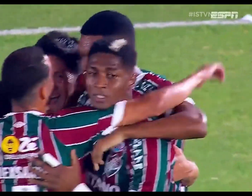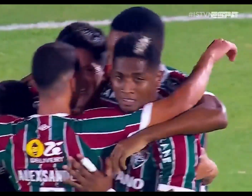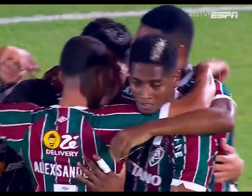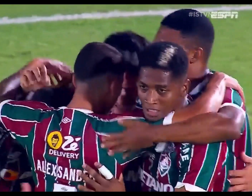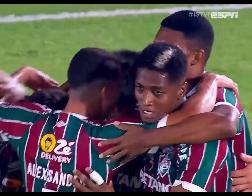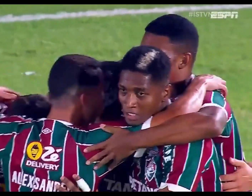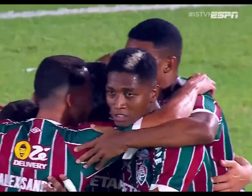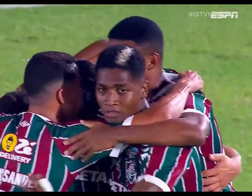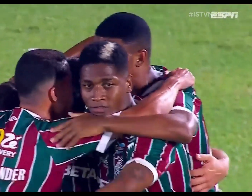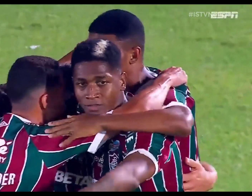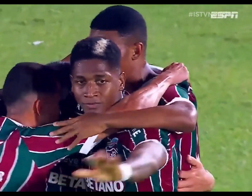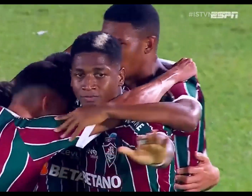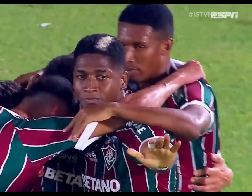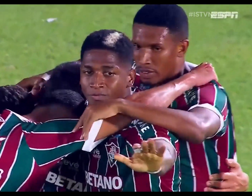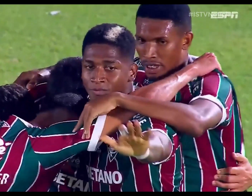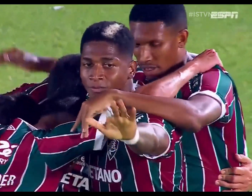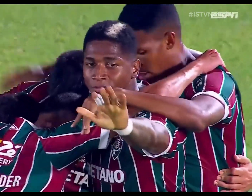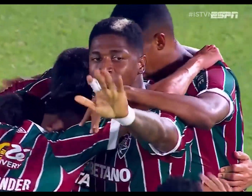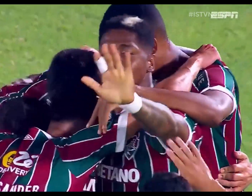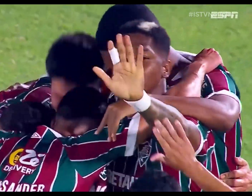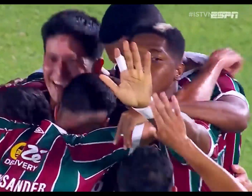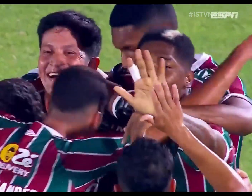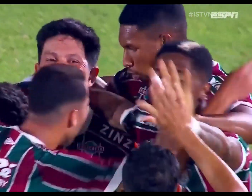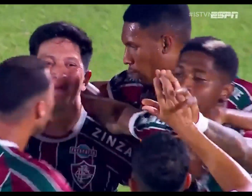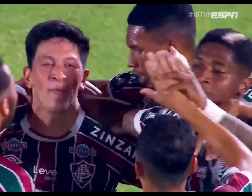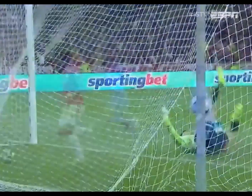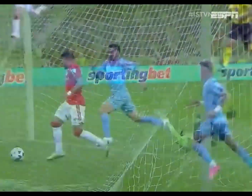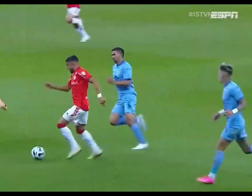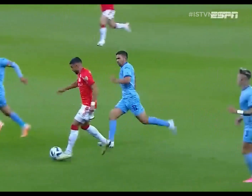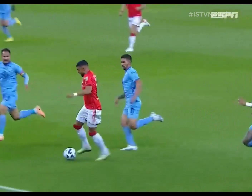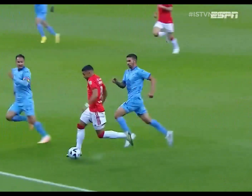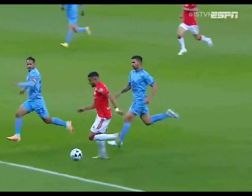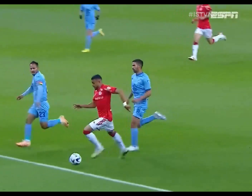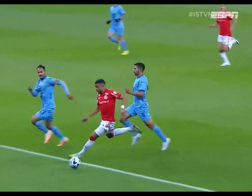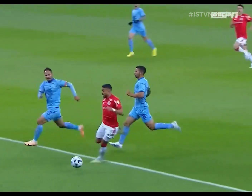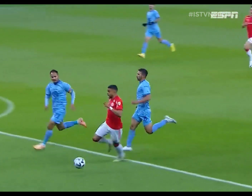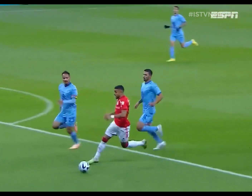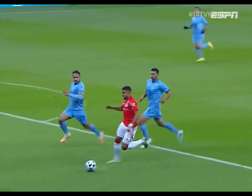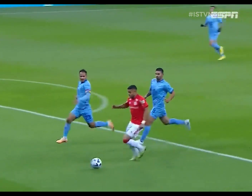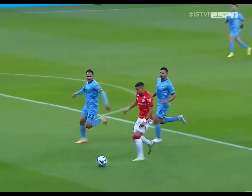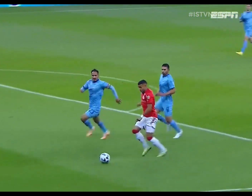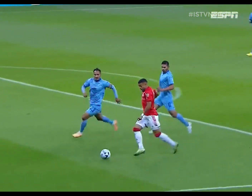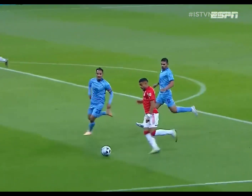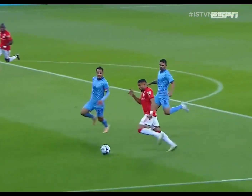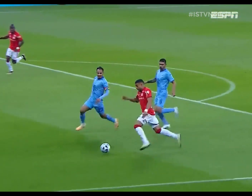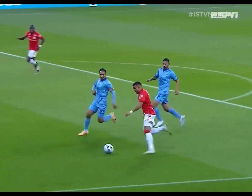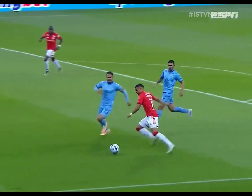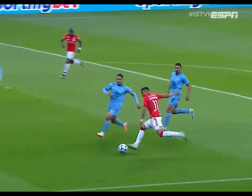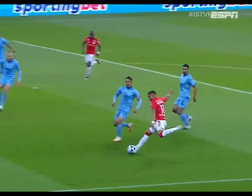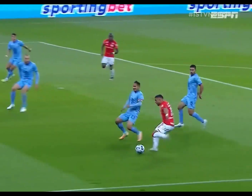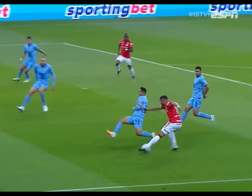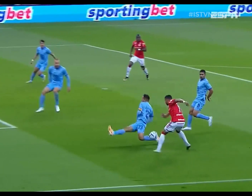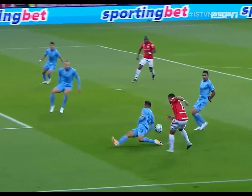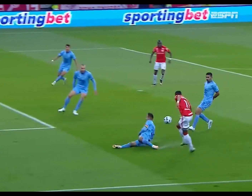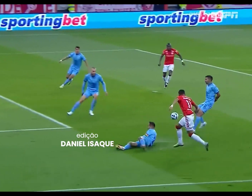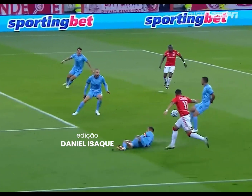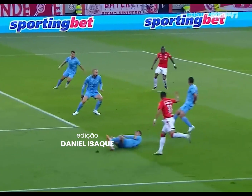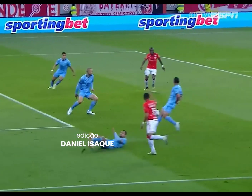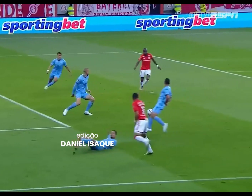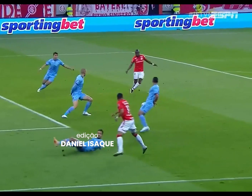Bolívar. No primeiro jogo das quartas de final, lá na altitude de La Paz, venceu por 1-0 e depois venceu por 2-0 o jogo de volta, no Beira-Rio.